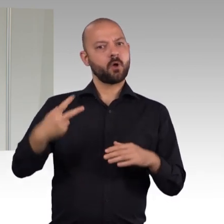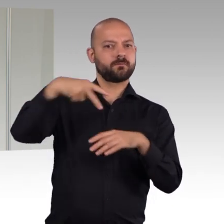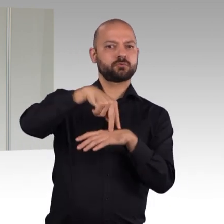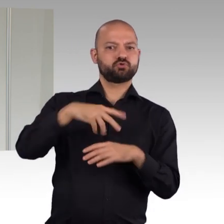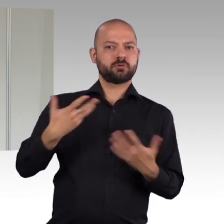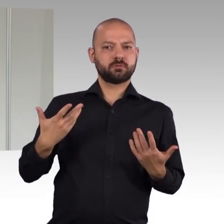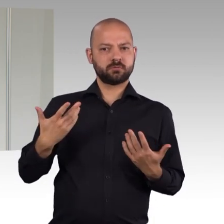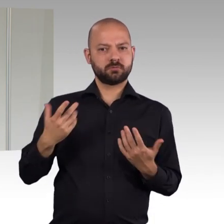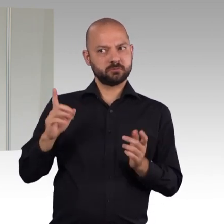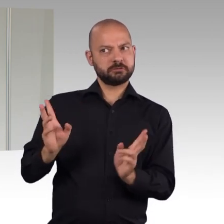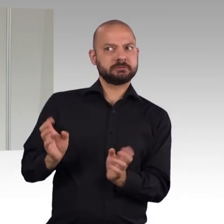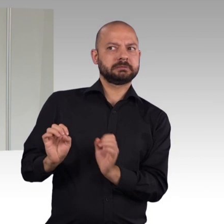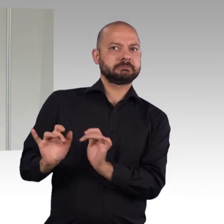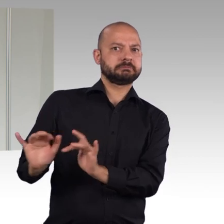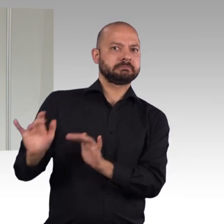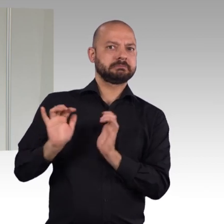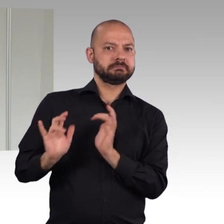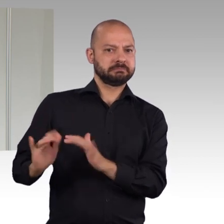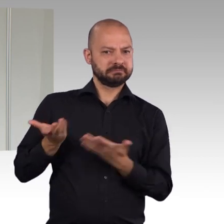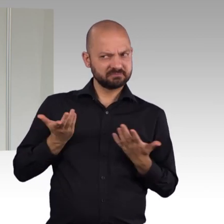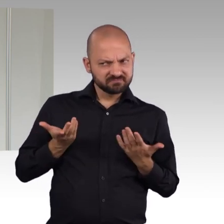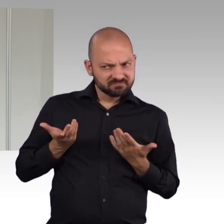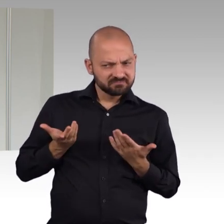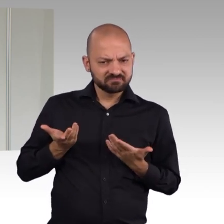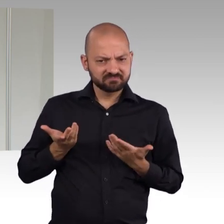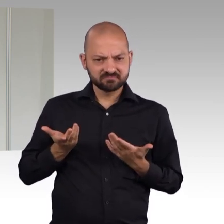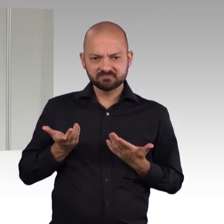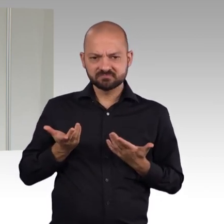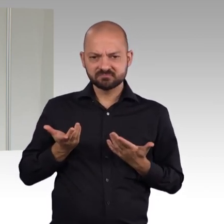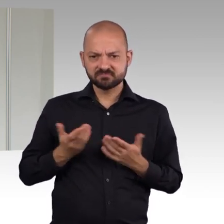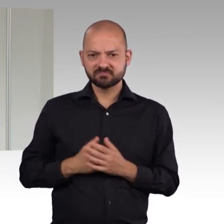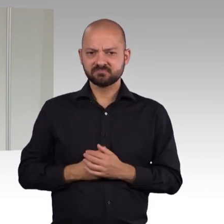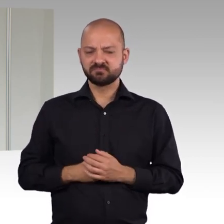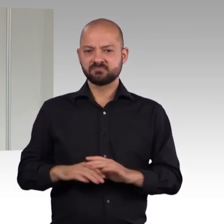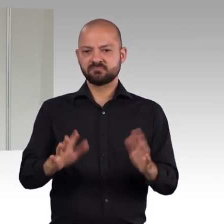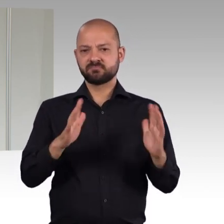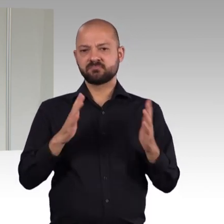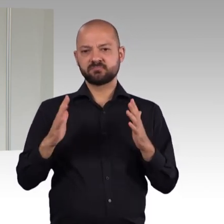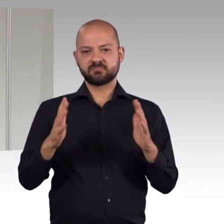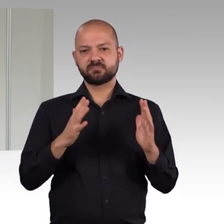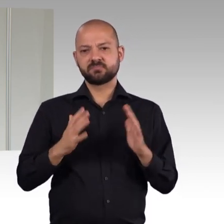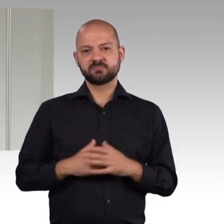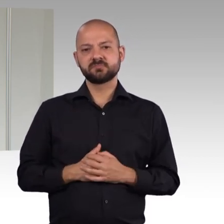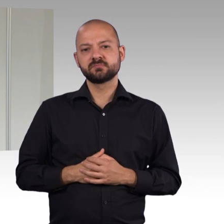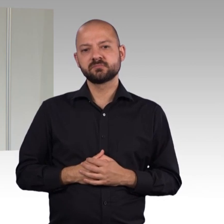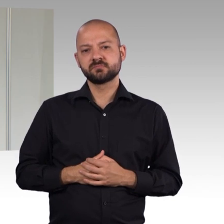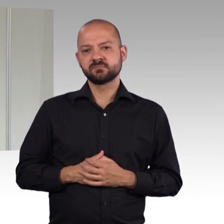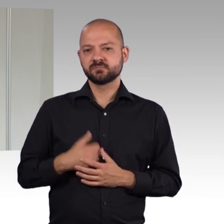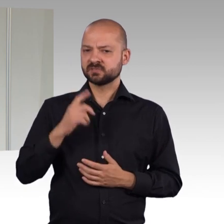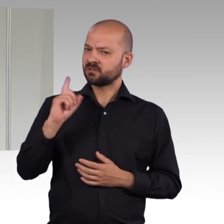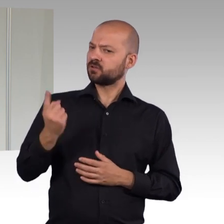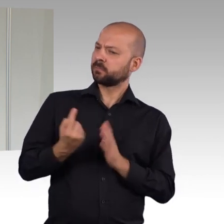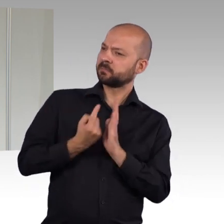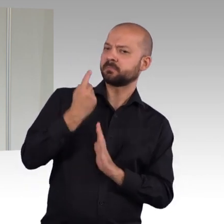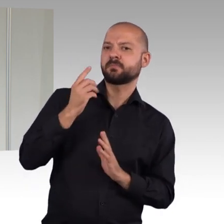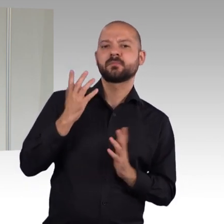könnte, da wäre auch eine gewisse Fachkenntnis dabei und Sie hätten ein Interesse an einem Austausch mit